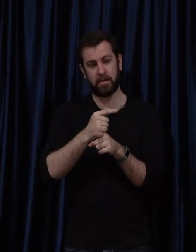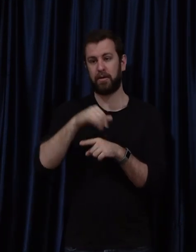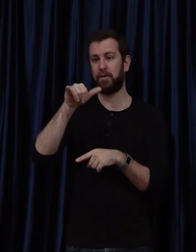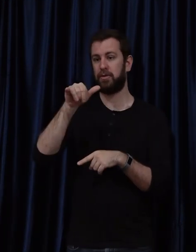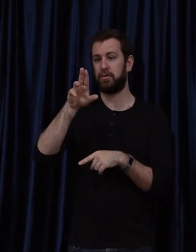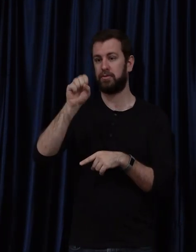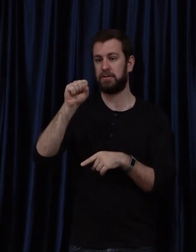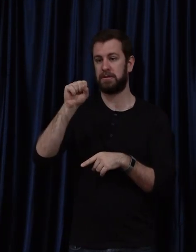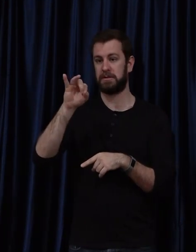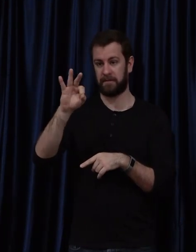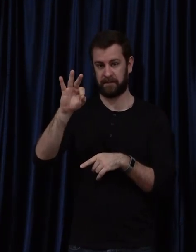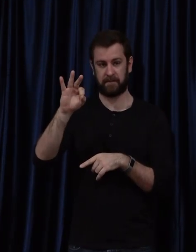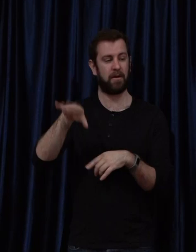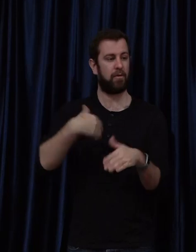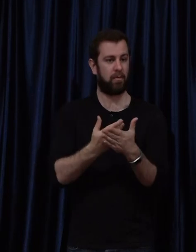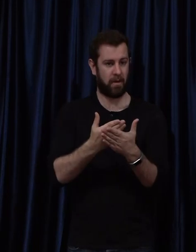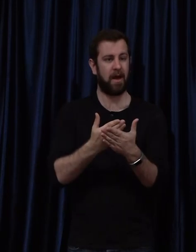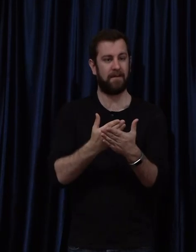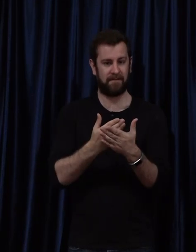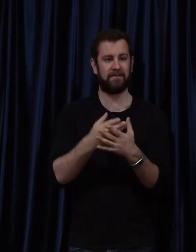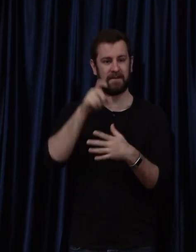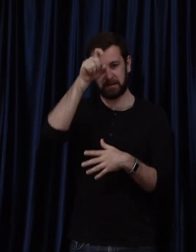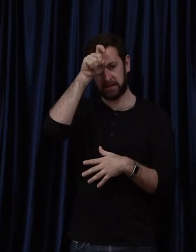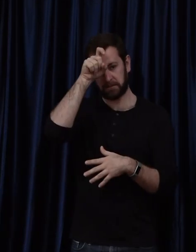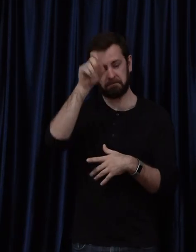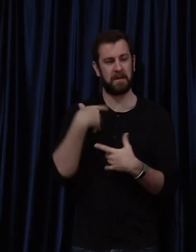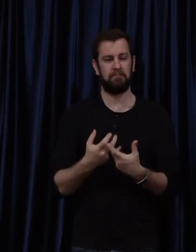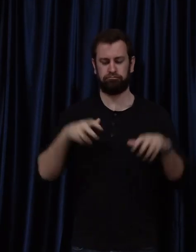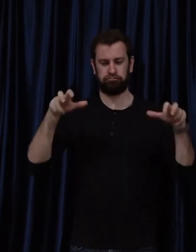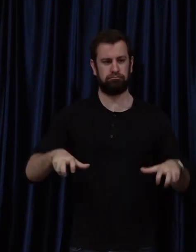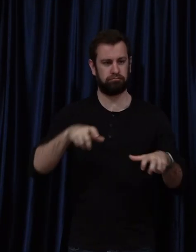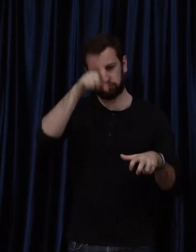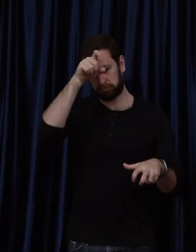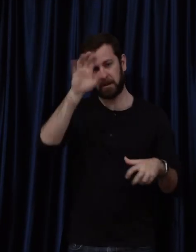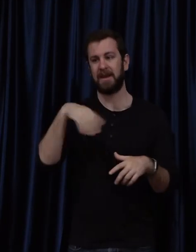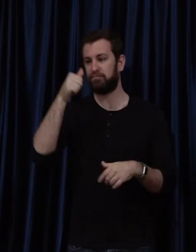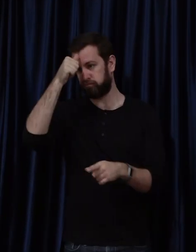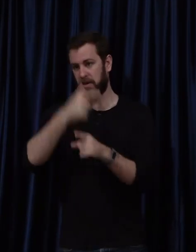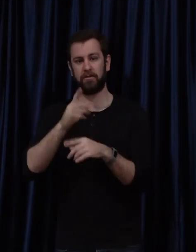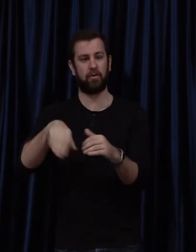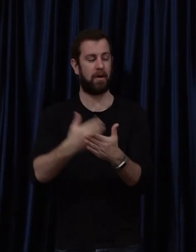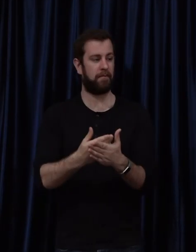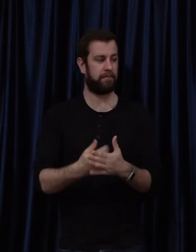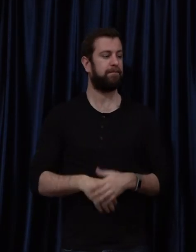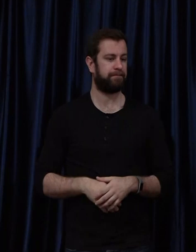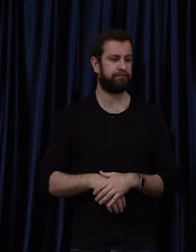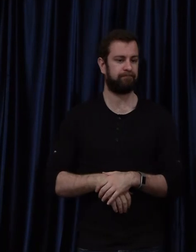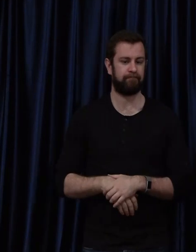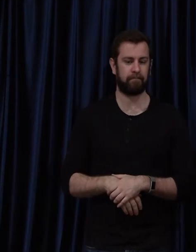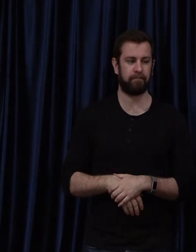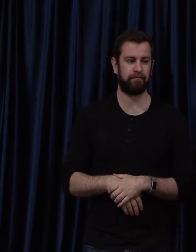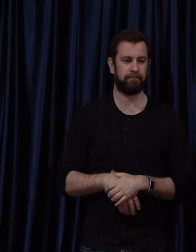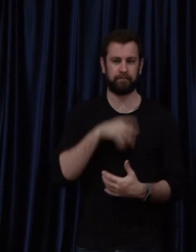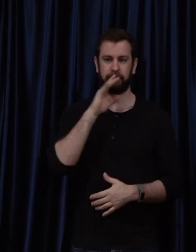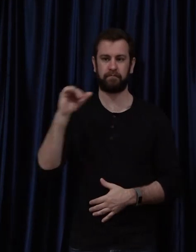Yusuf arrive in Egypt, and Yusuf is on the throne of Egypt. He's on the throne and his brothers arrive. فَعَرَفَهُمْ وَهُمْ